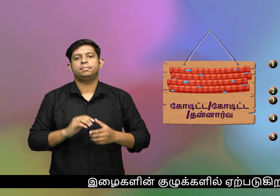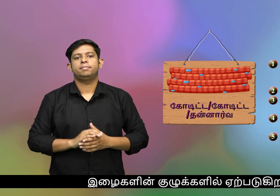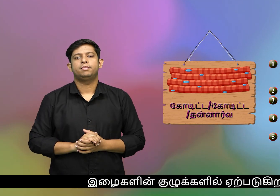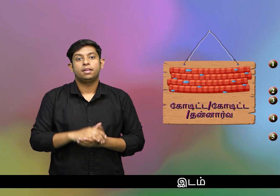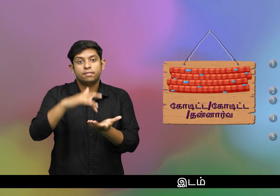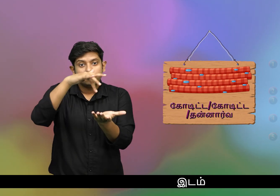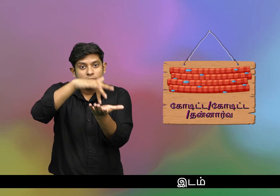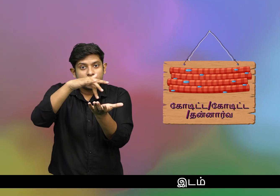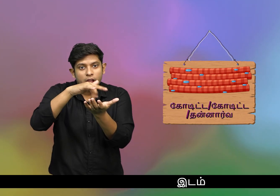இடம்.